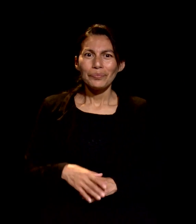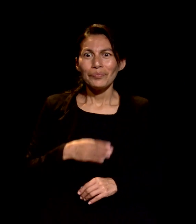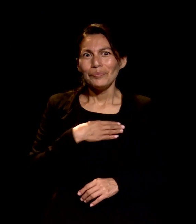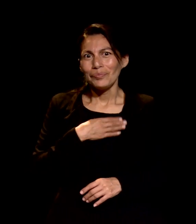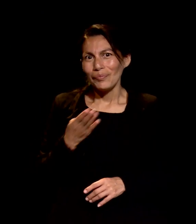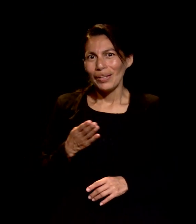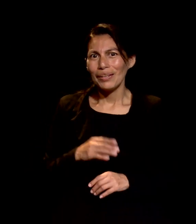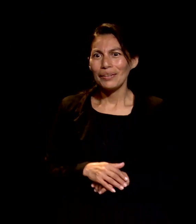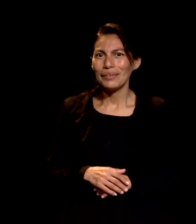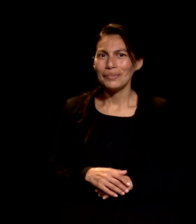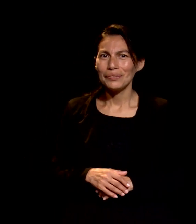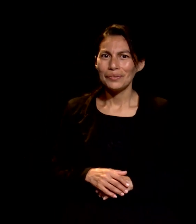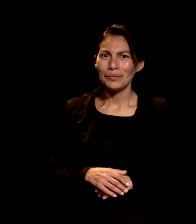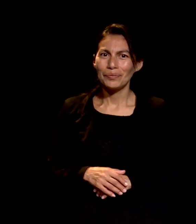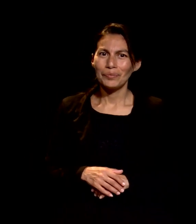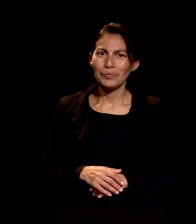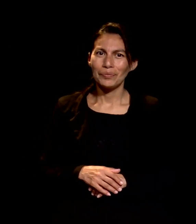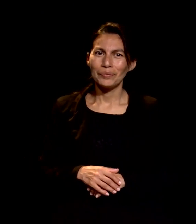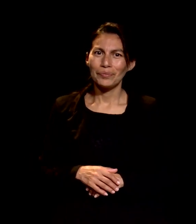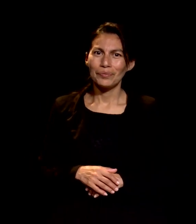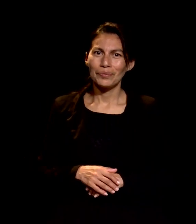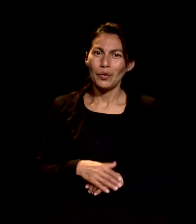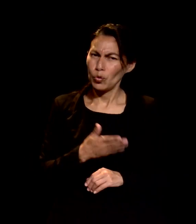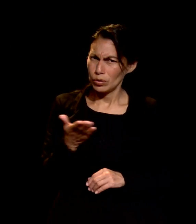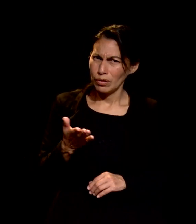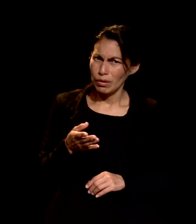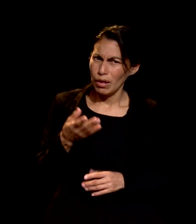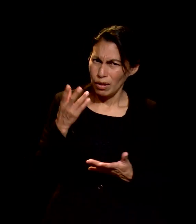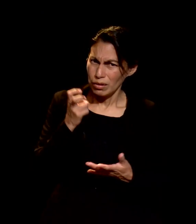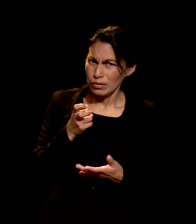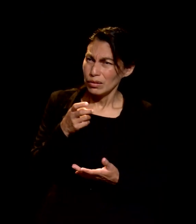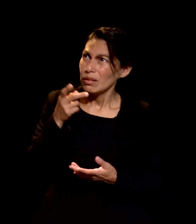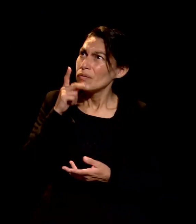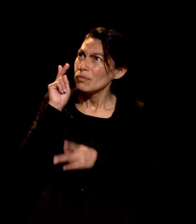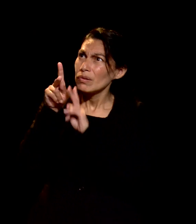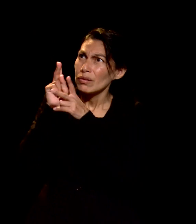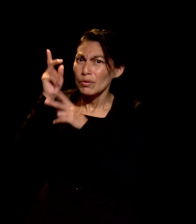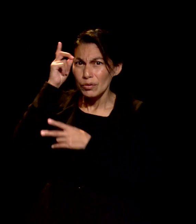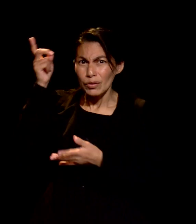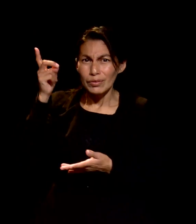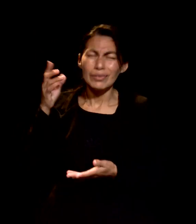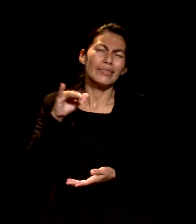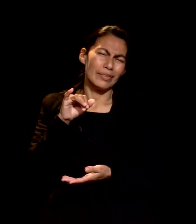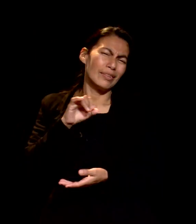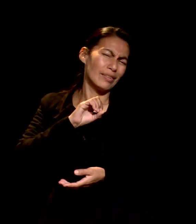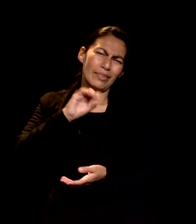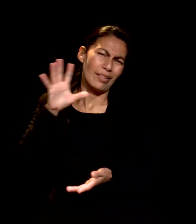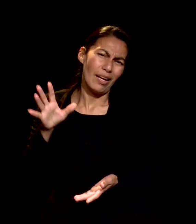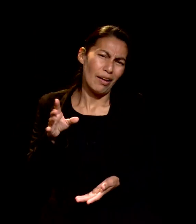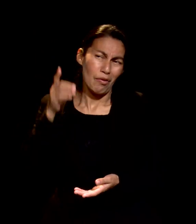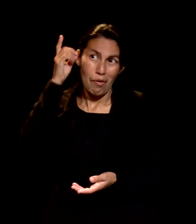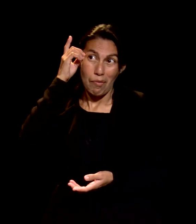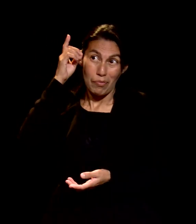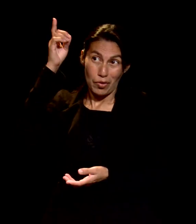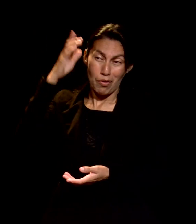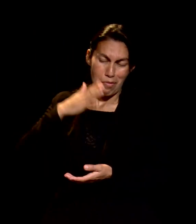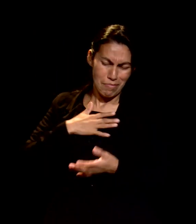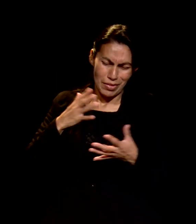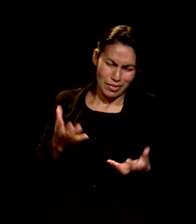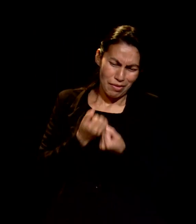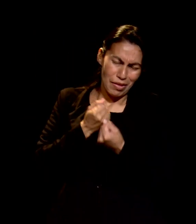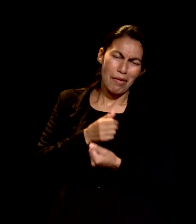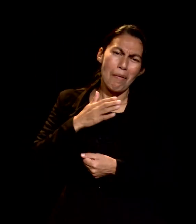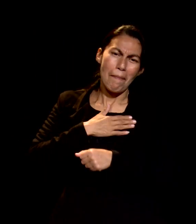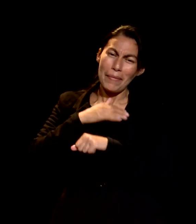esa es la manera en que usted digamos se lleva con Dios si pues es mi amigo primero es mi Dios